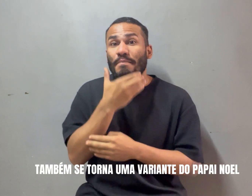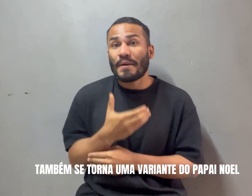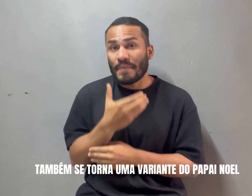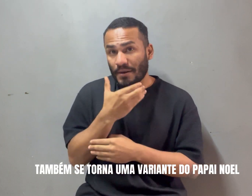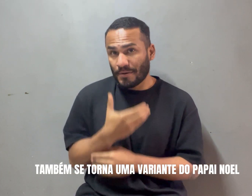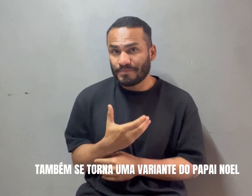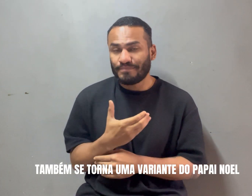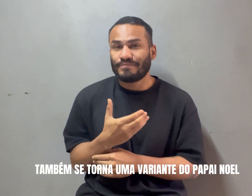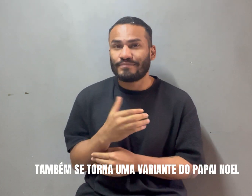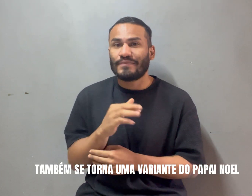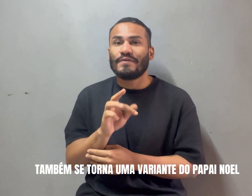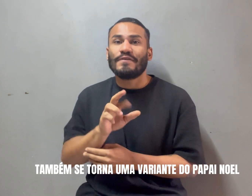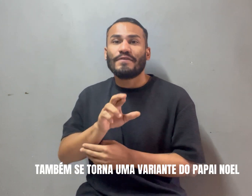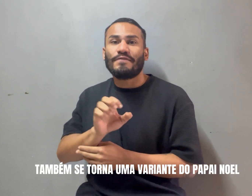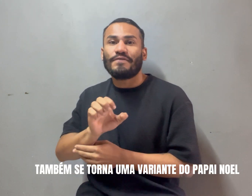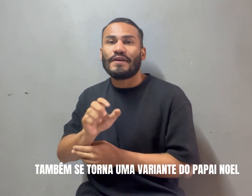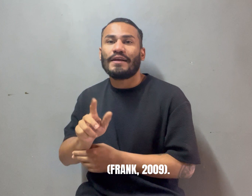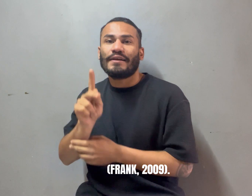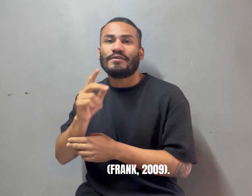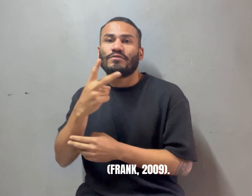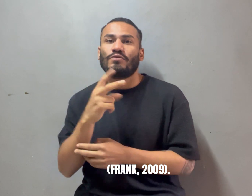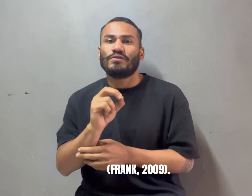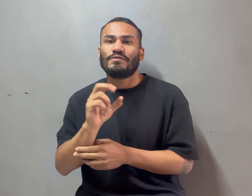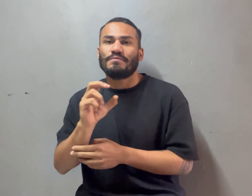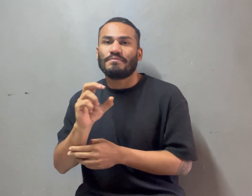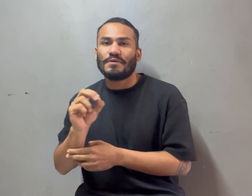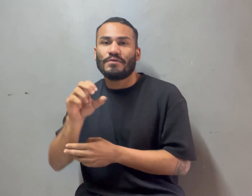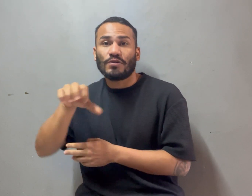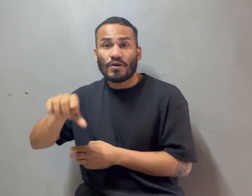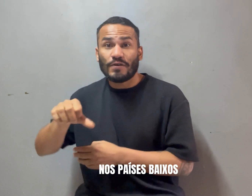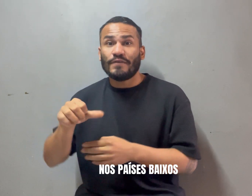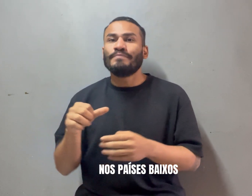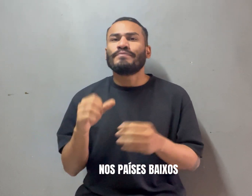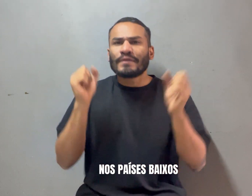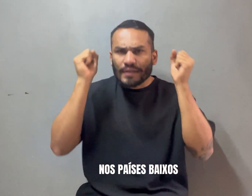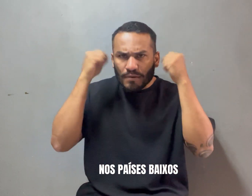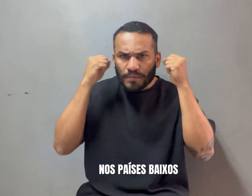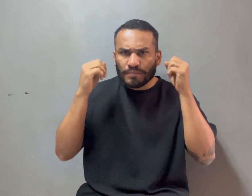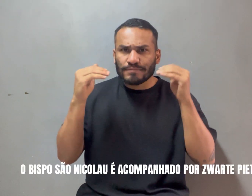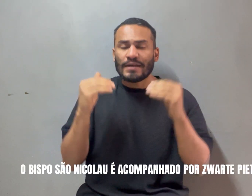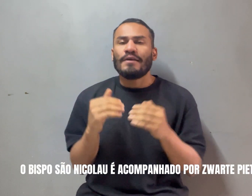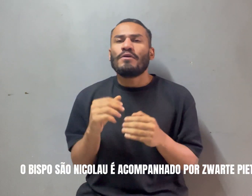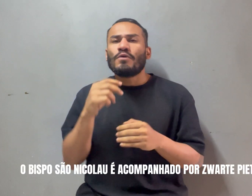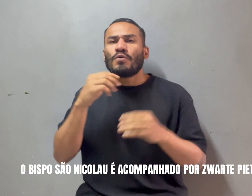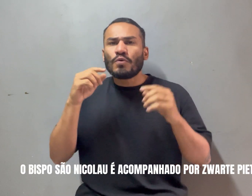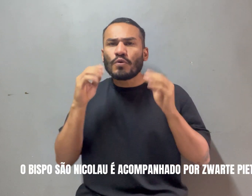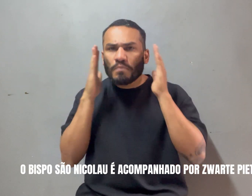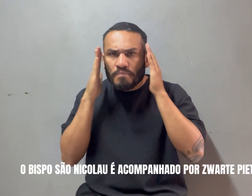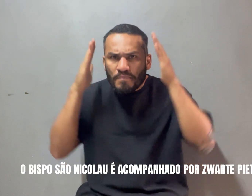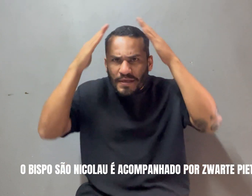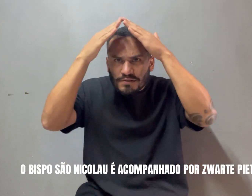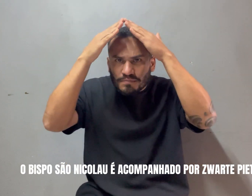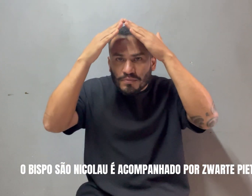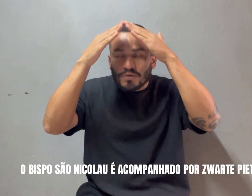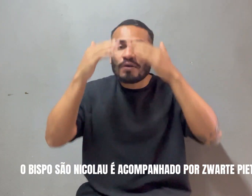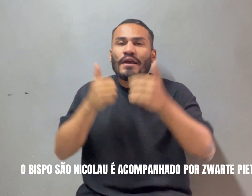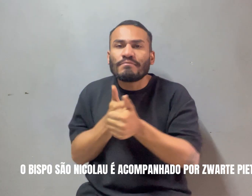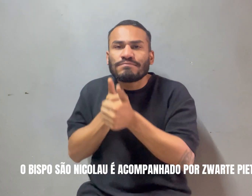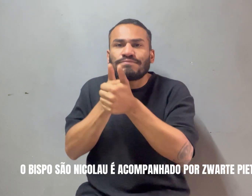do Papai Noel. Frank, 2009. Nos Países Baixos, o bispo São Nicolau é acompanhado por